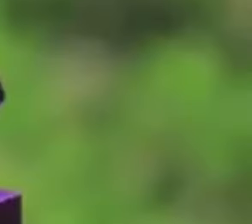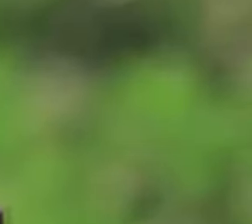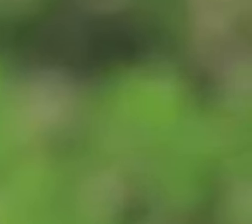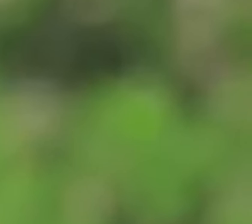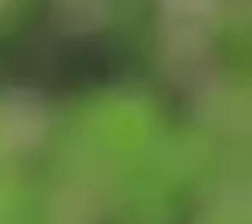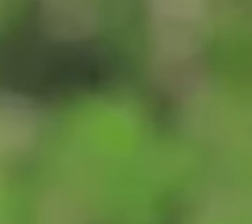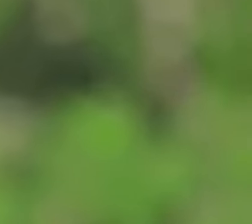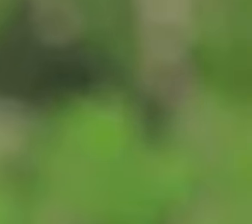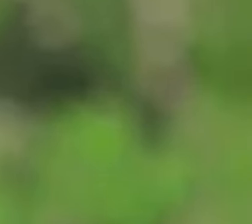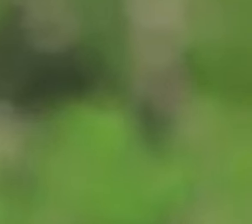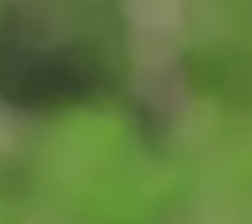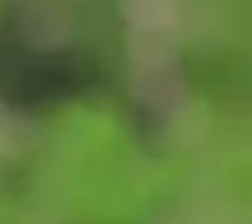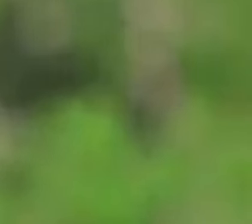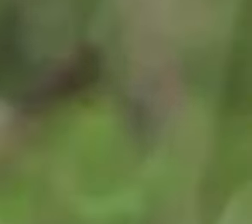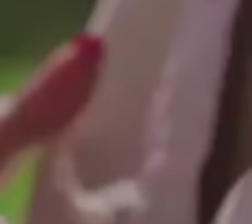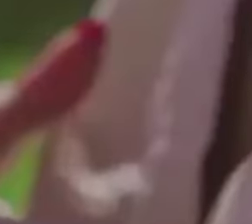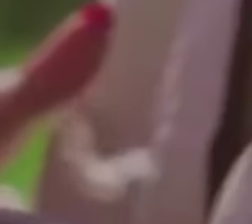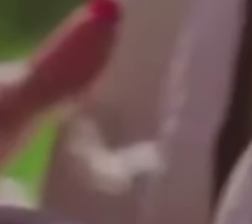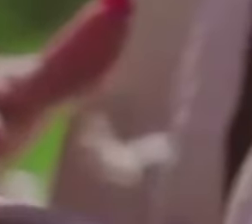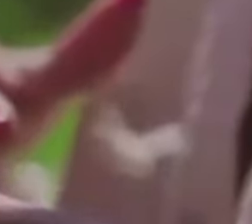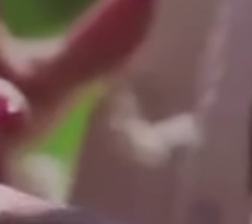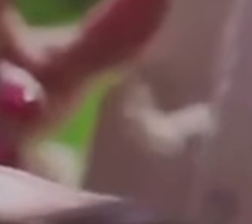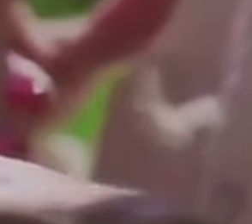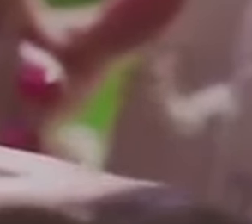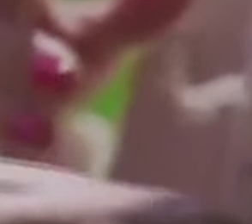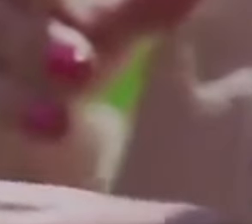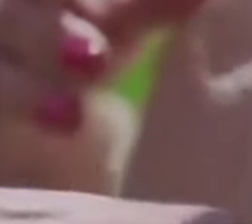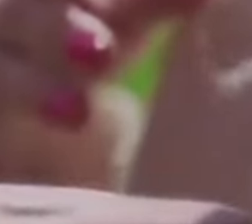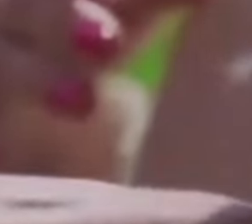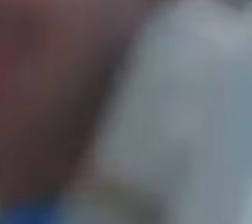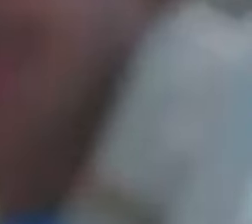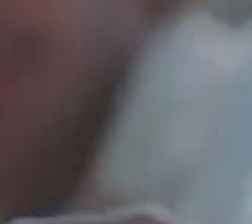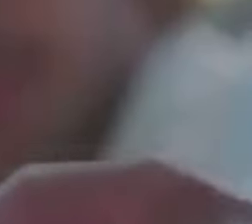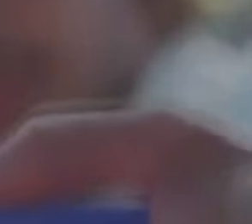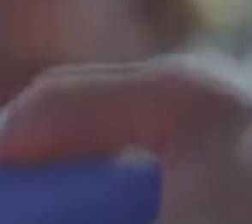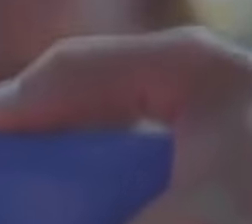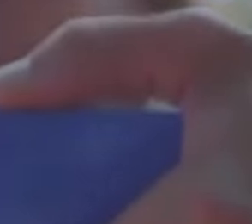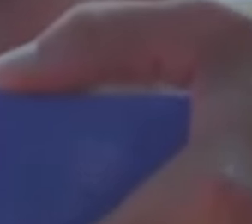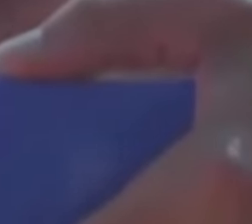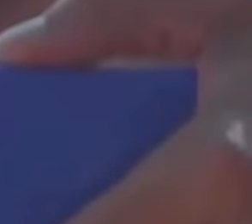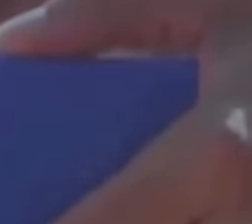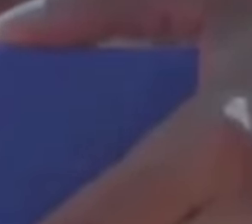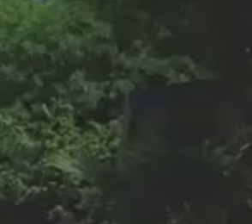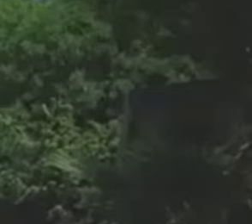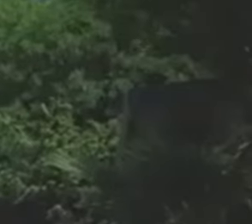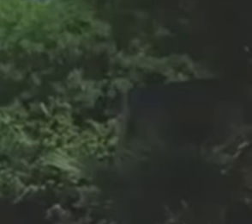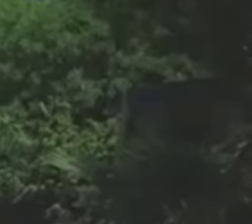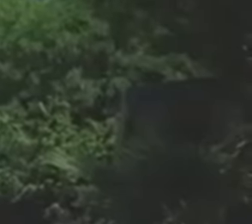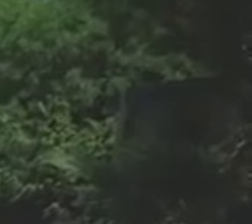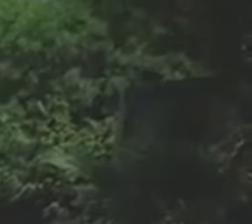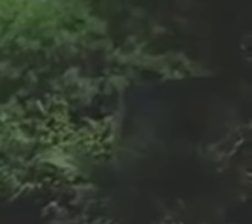e, claro, quem vai dividir a vida com você o tempo todo.